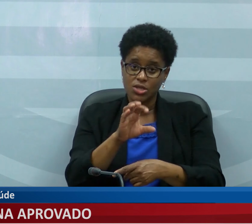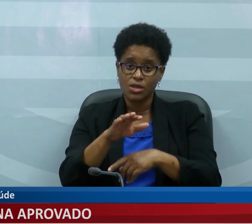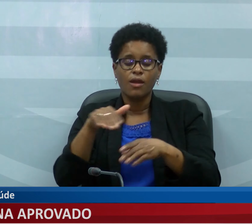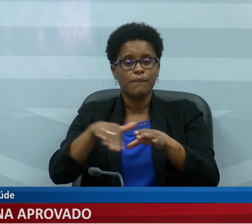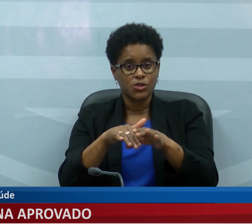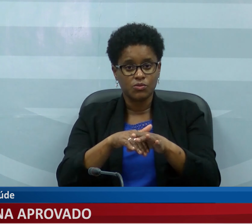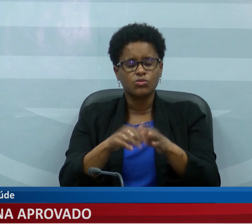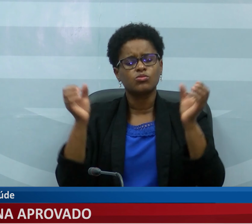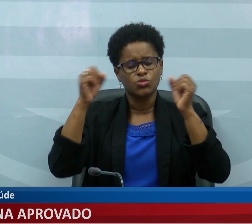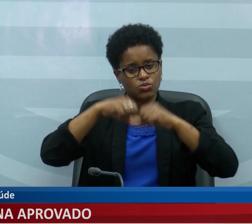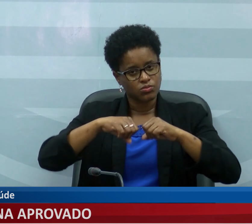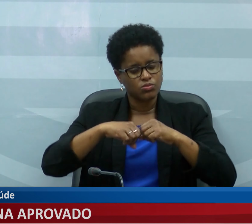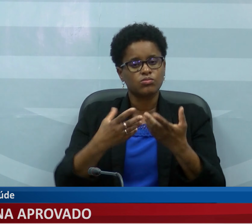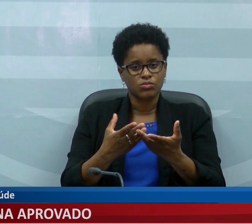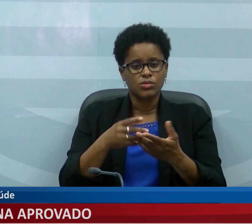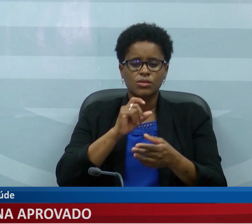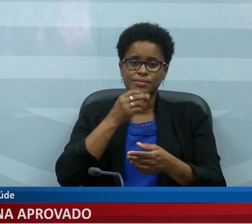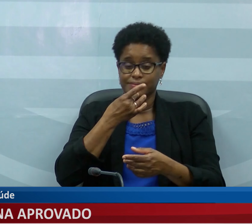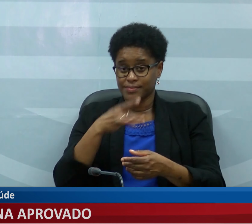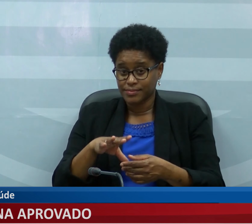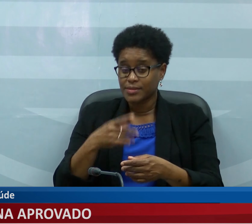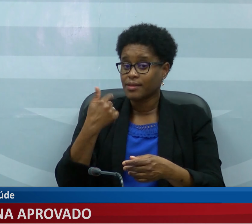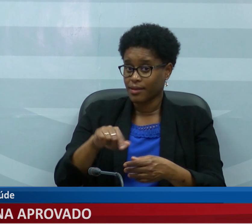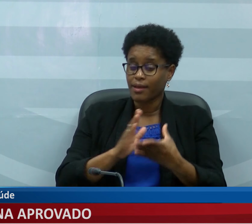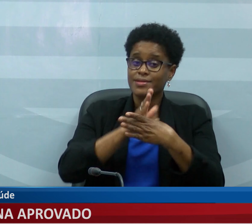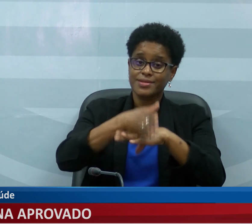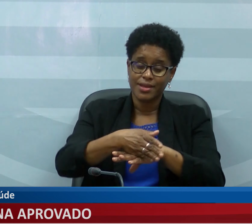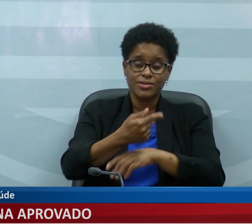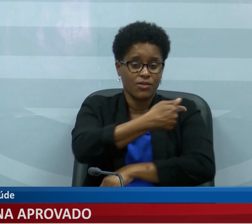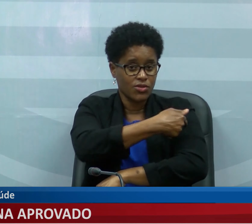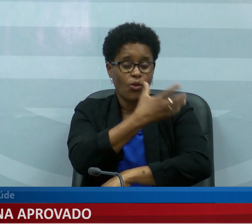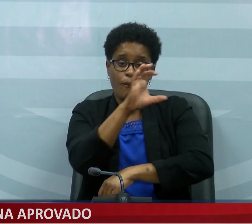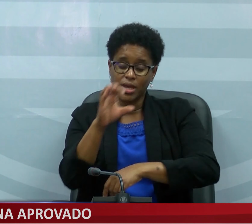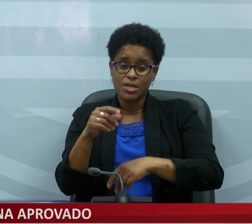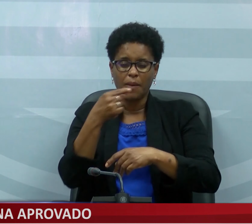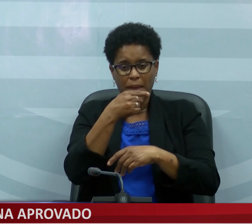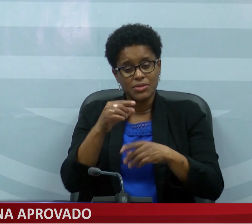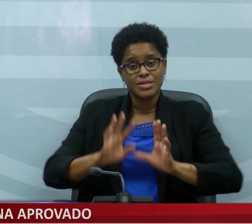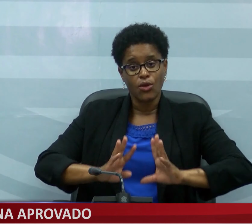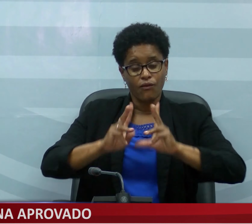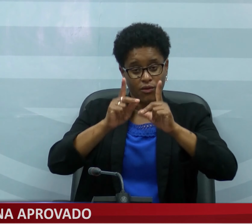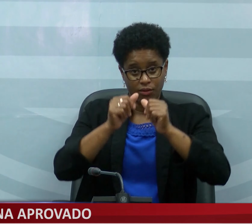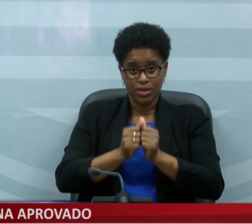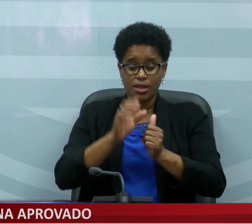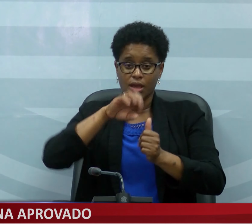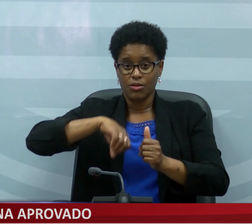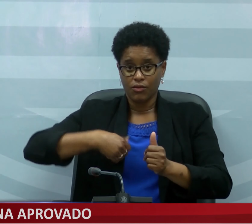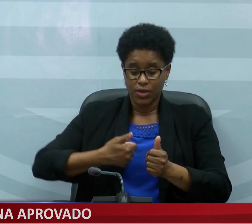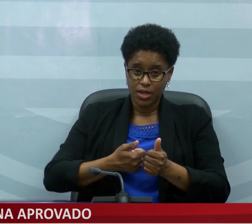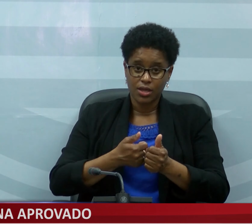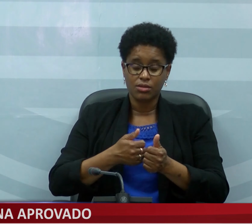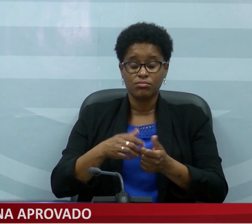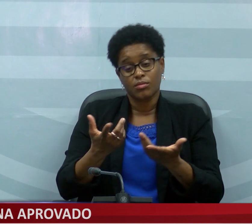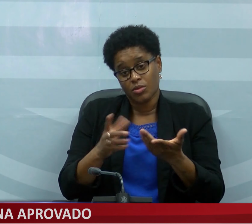consórcio que permite ter acesso a vacinas de os países menos desenvolvidos né Cabo Verde pelo menos de acordo